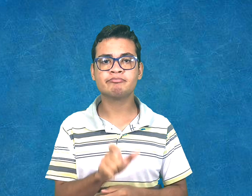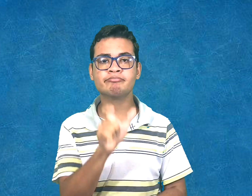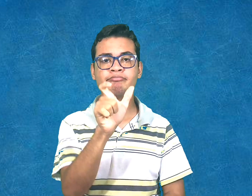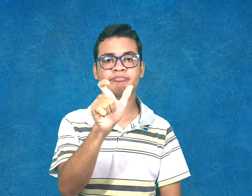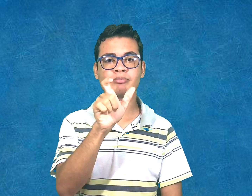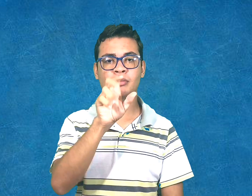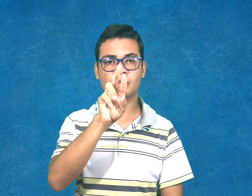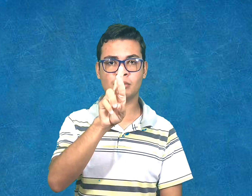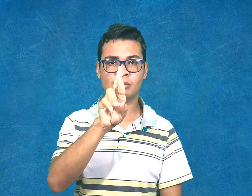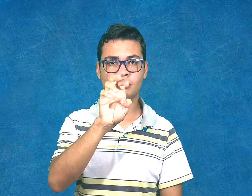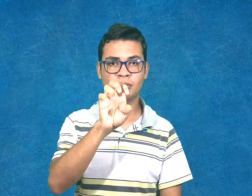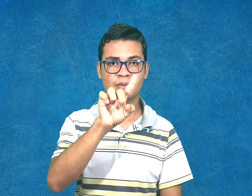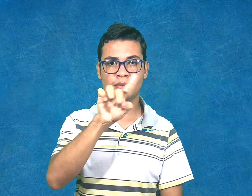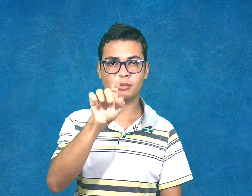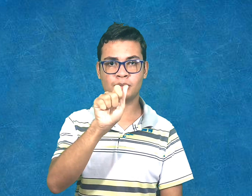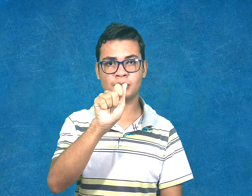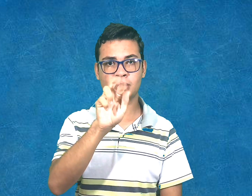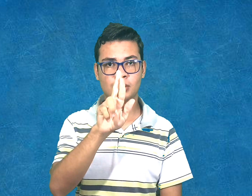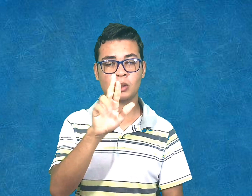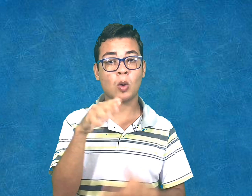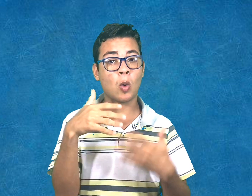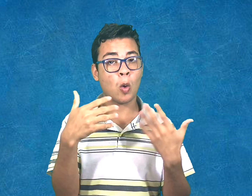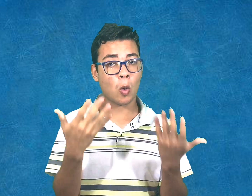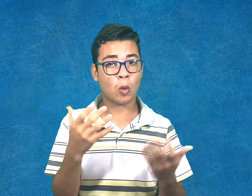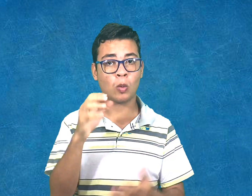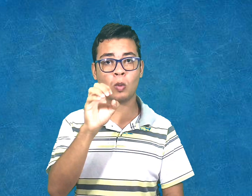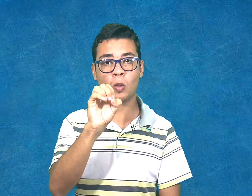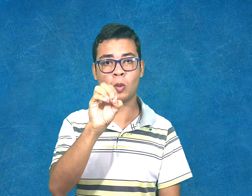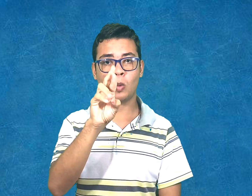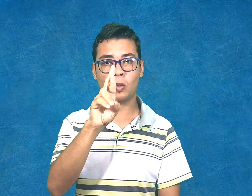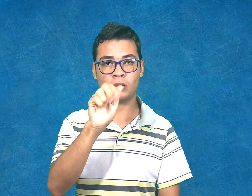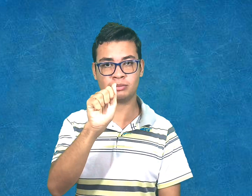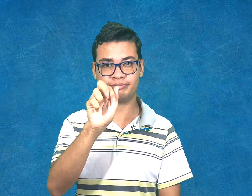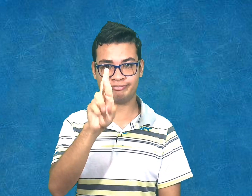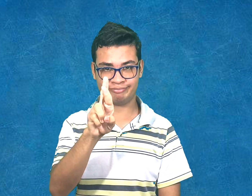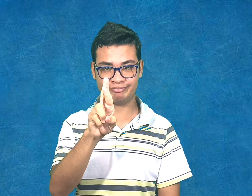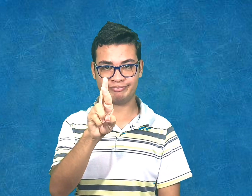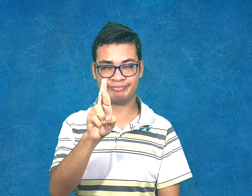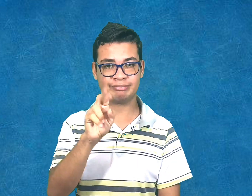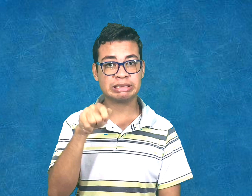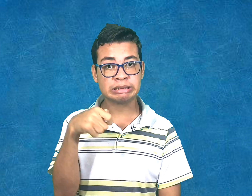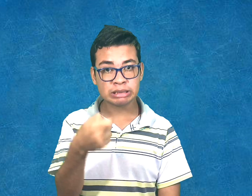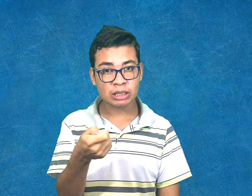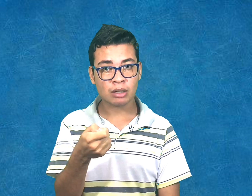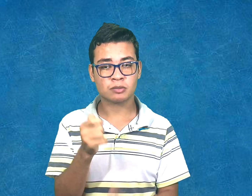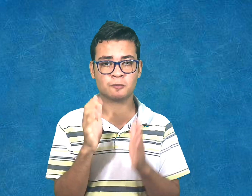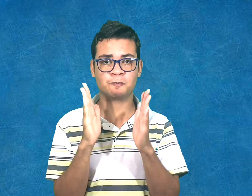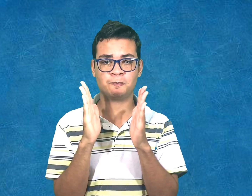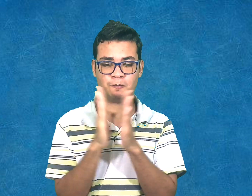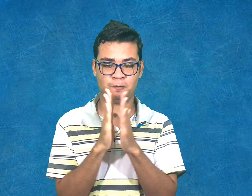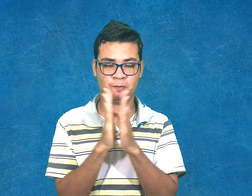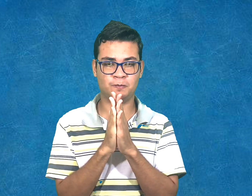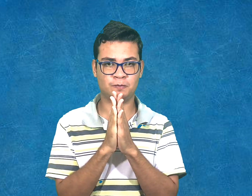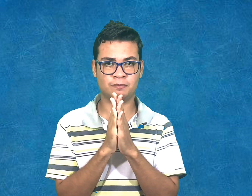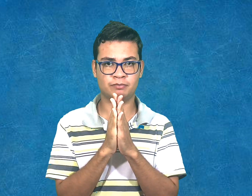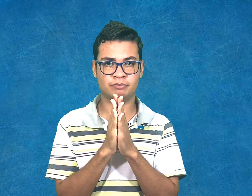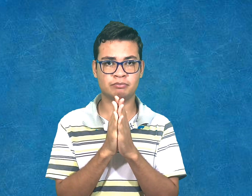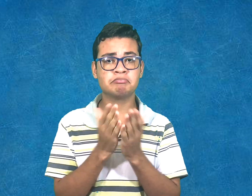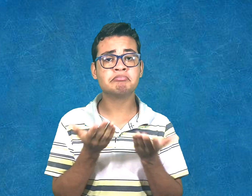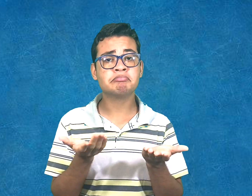rezar ou orar. O sinal é esse. Como que eu escreveria isso?